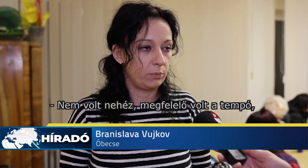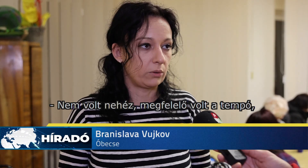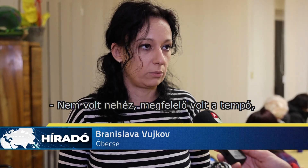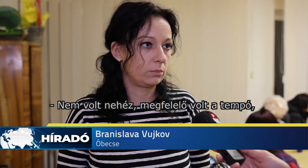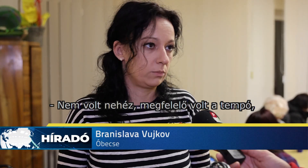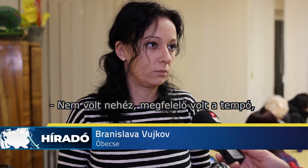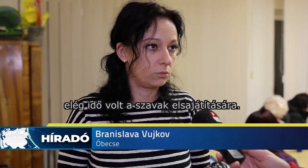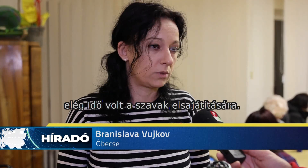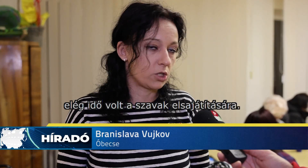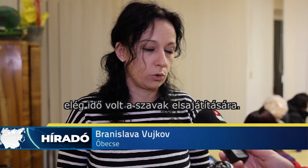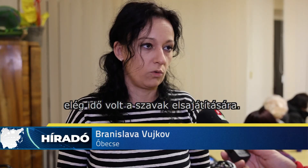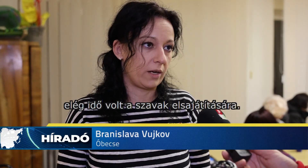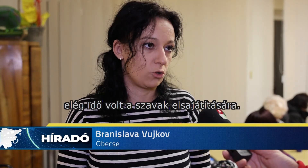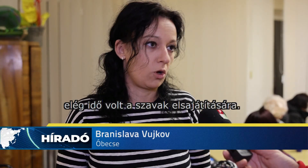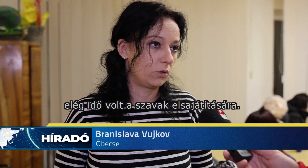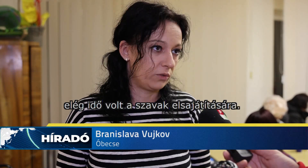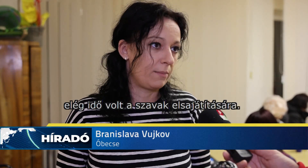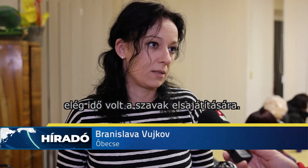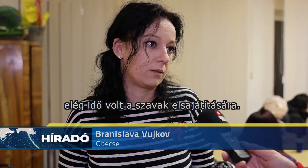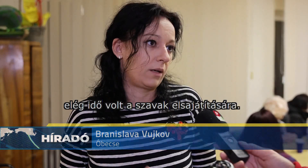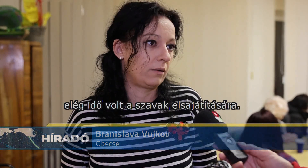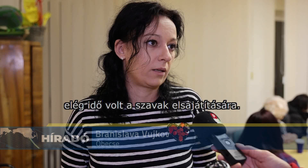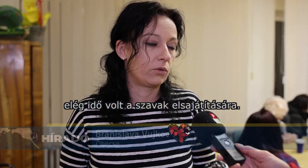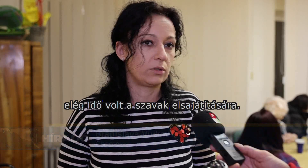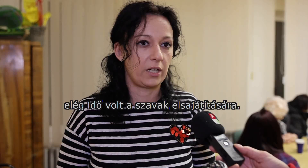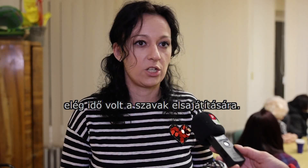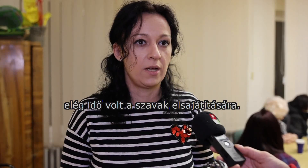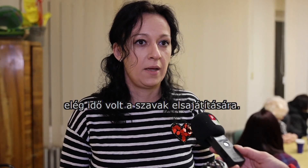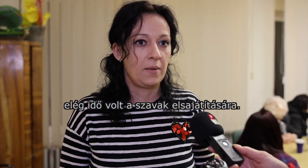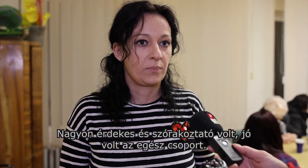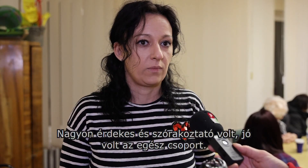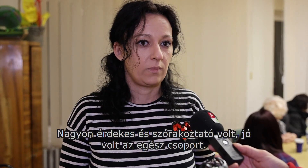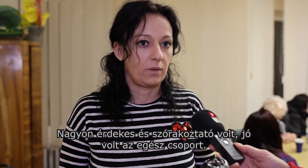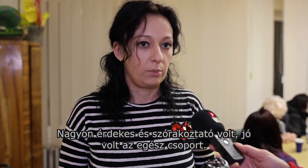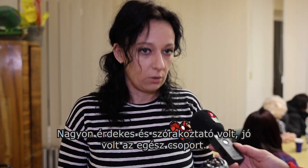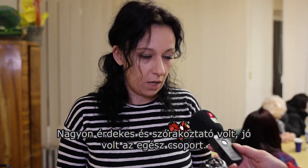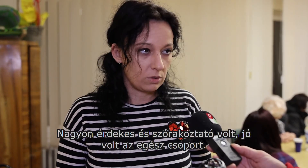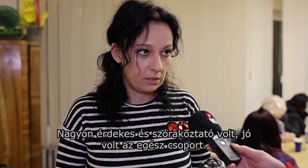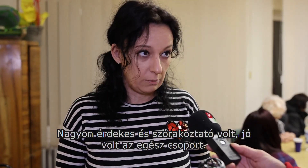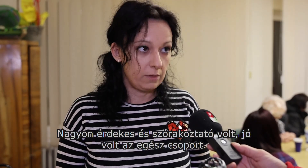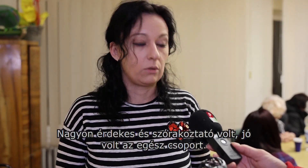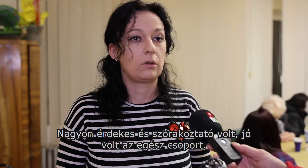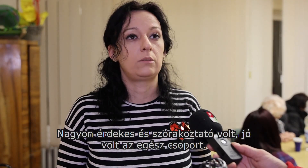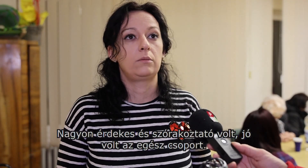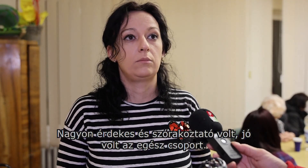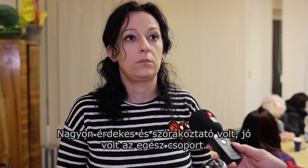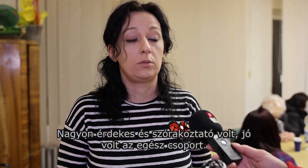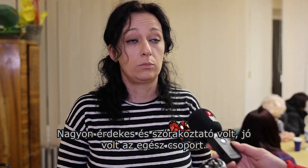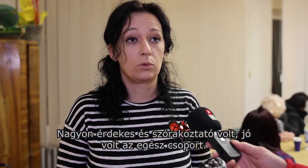bi da kažem odgovarajć dovoljno vremena za t neki fon reči i bilo jako zanimlivo mog